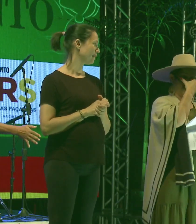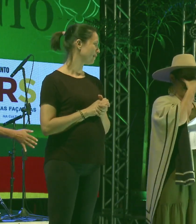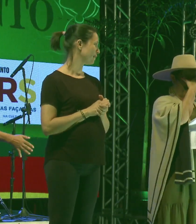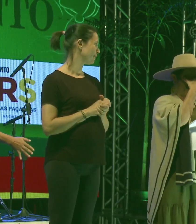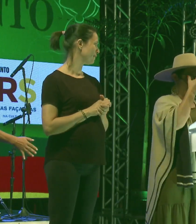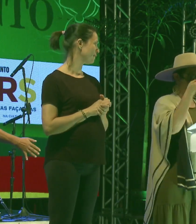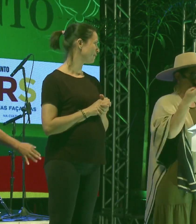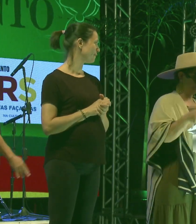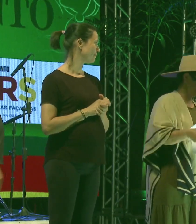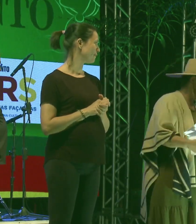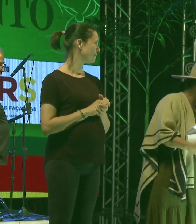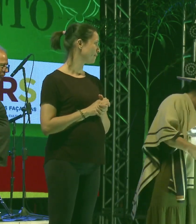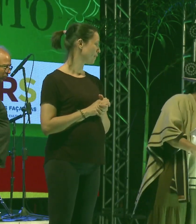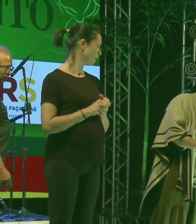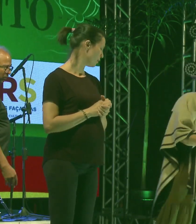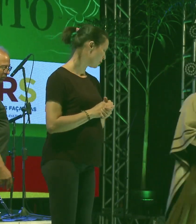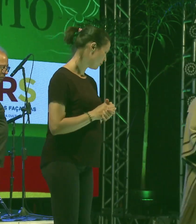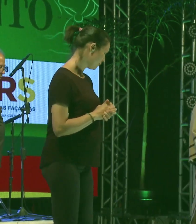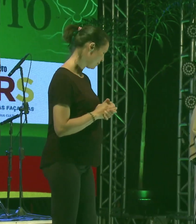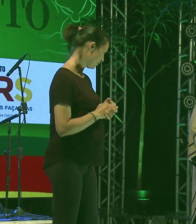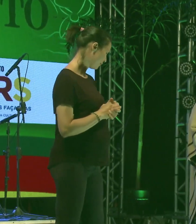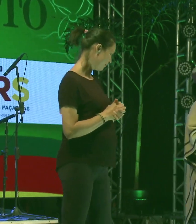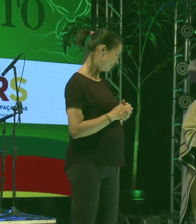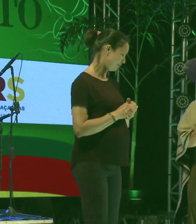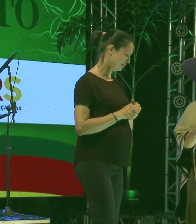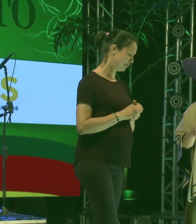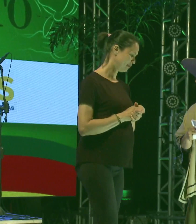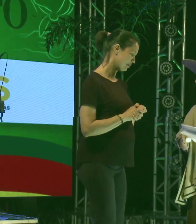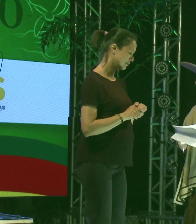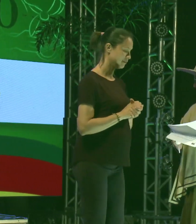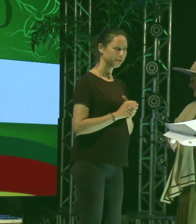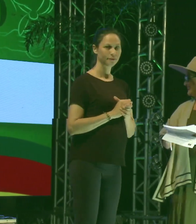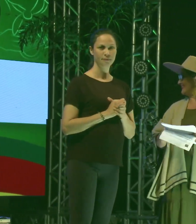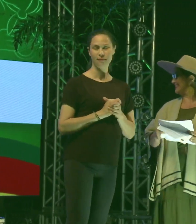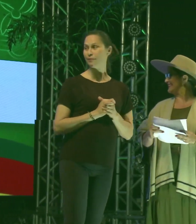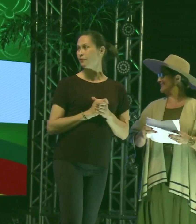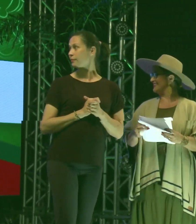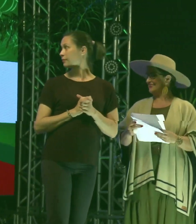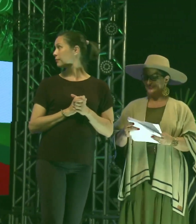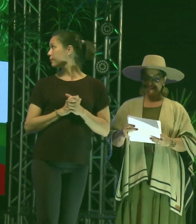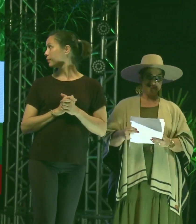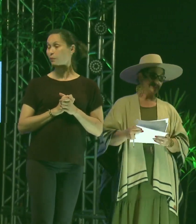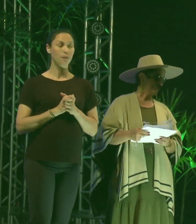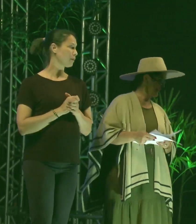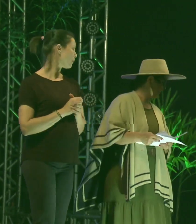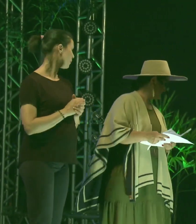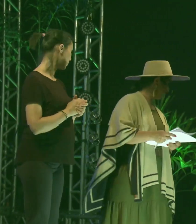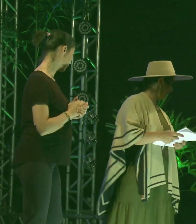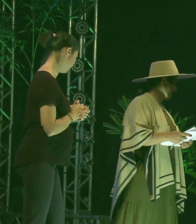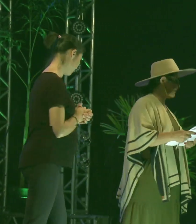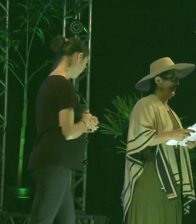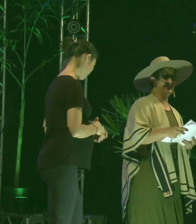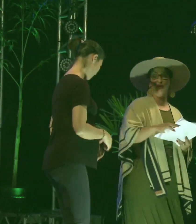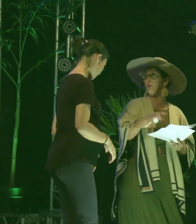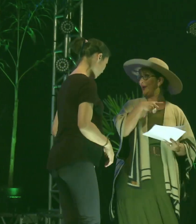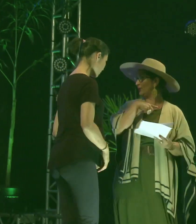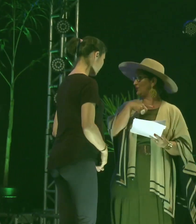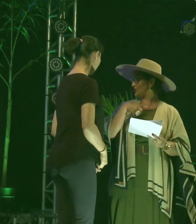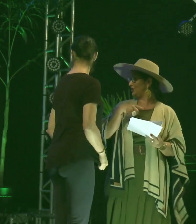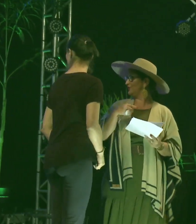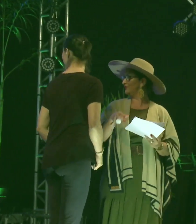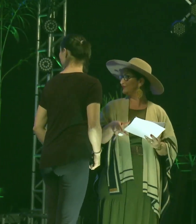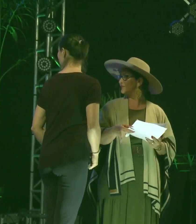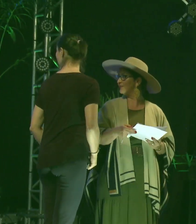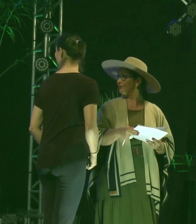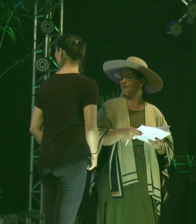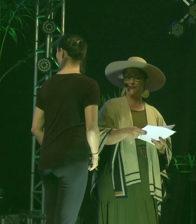O pessoal está nos convidando para vir um pouquinho mais para cá. Isso. Aqui? Tá bem, Rico. Bem no